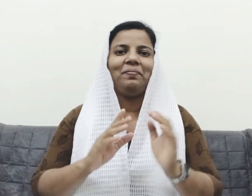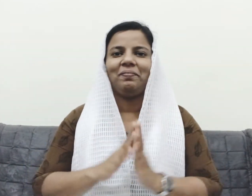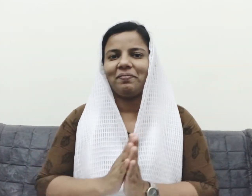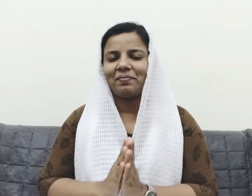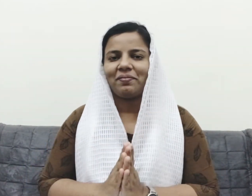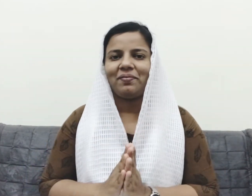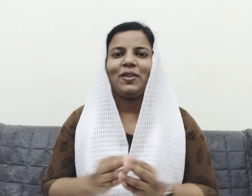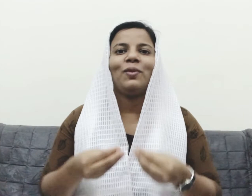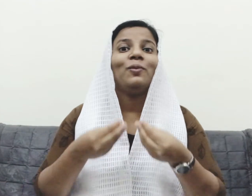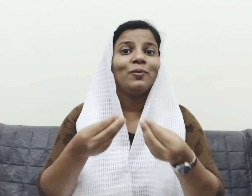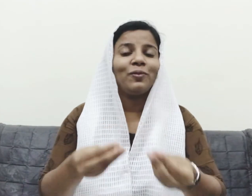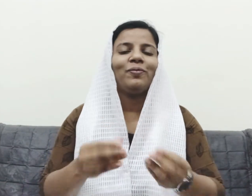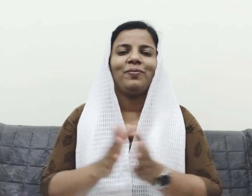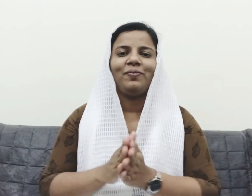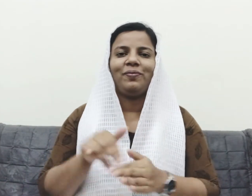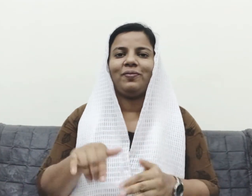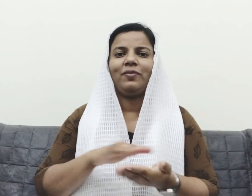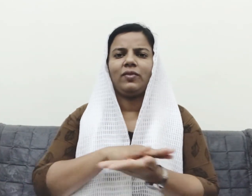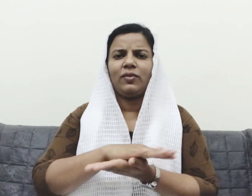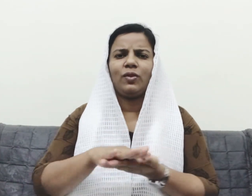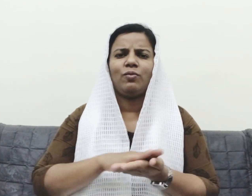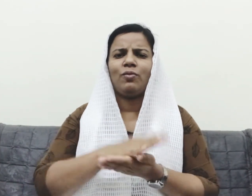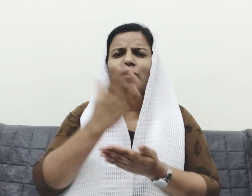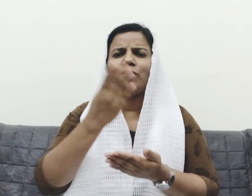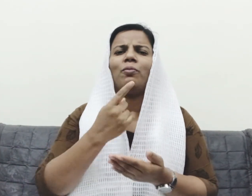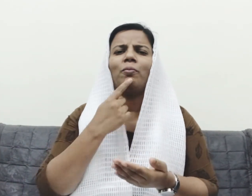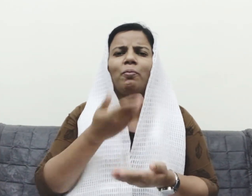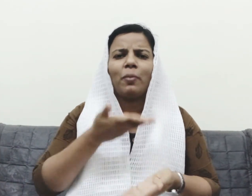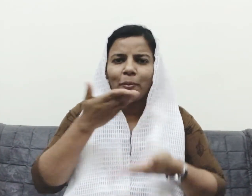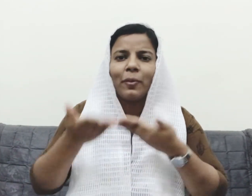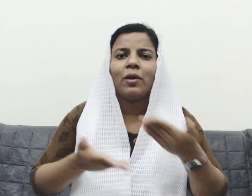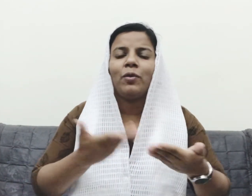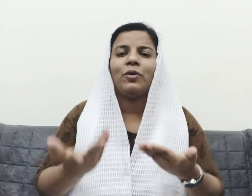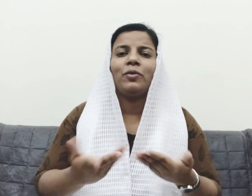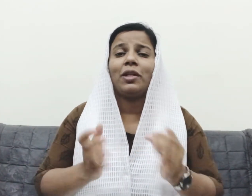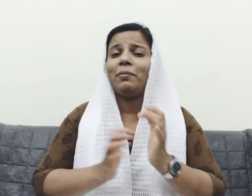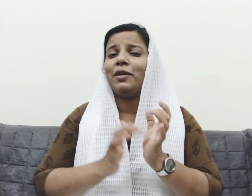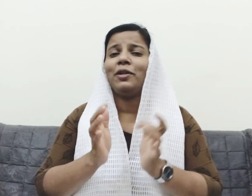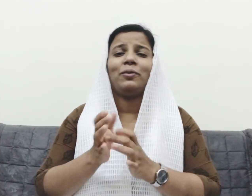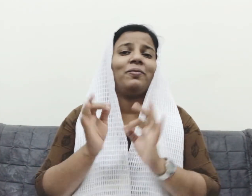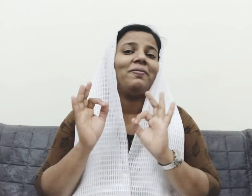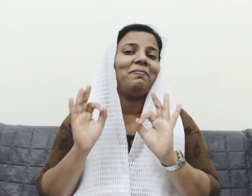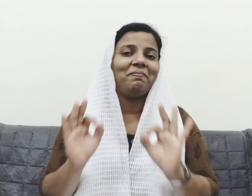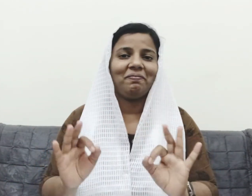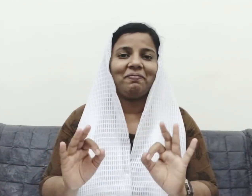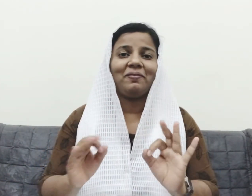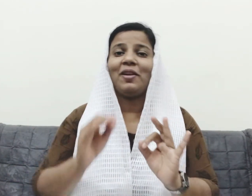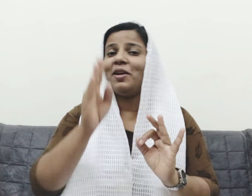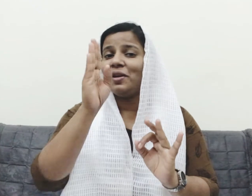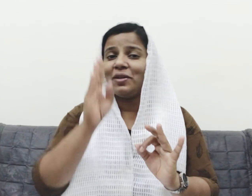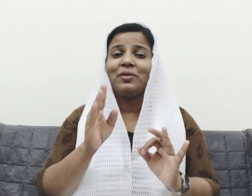കൊടുക്കും. പരിശുദ്ധാത്മാവ് നമ്മളെ ഇന്ന് പഠിപ്പിക്കുന്ന, നമ്മുടെ അപ്പ എത്ര നല്ലവനാണെന്നുള്ള, നമ്മുടെ കർത്താവ്, നമ്മുടെ